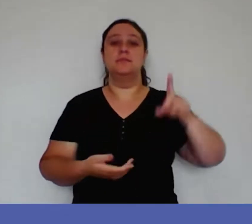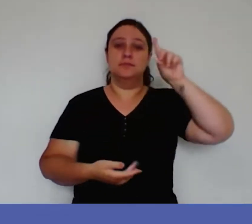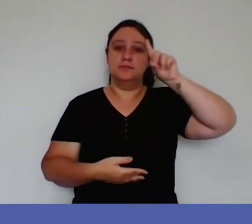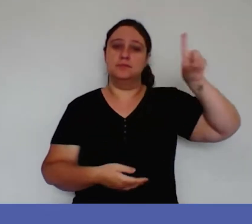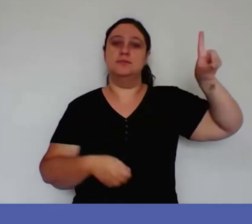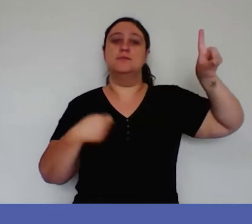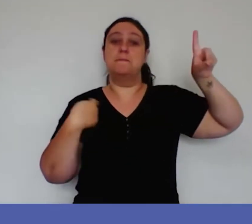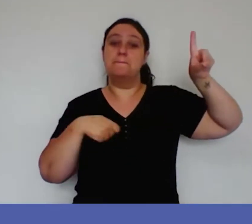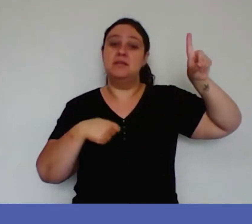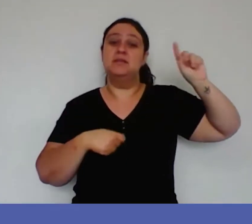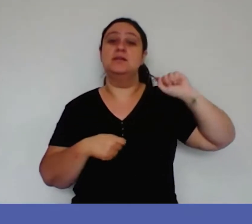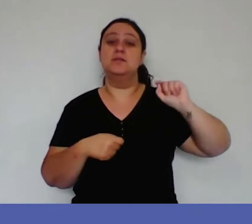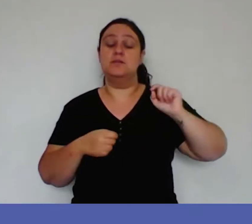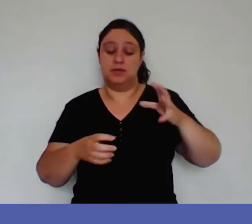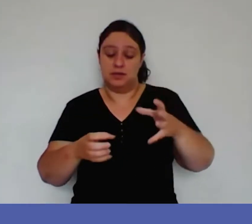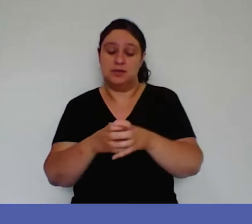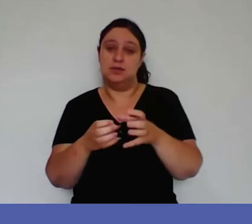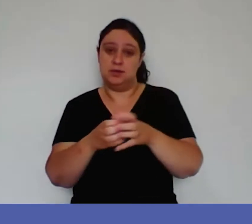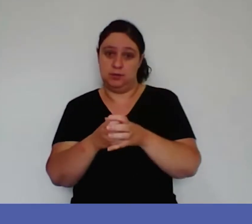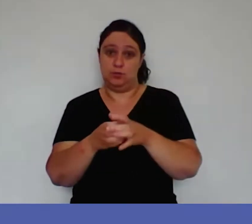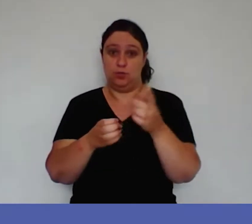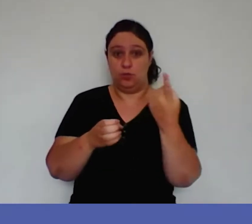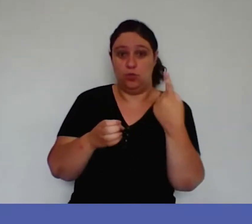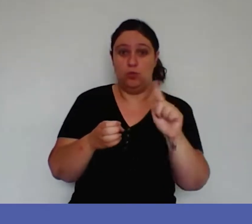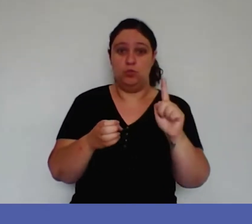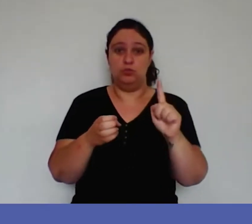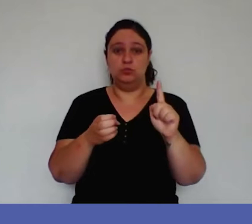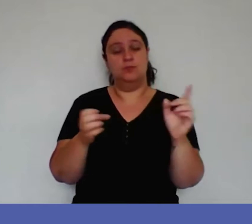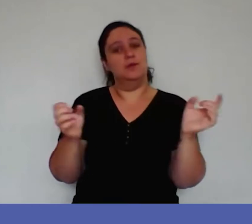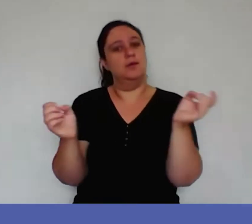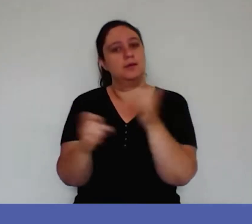deles para encerrar esta era.